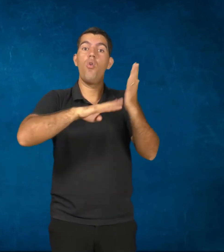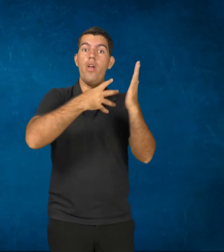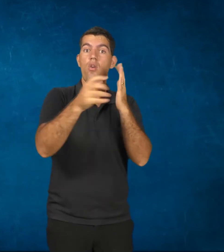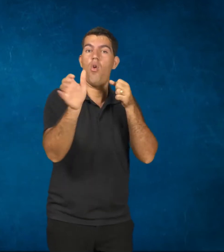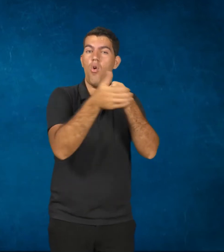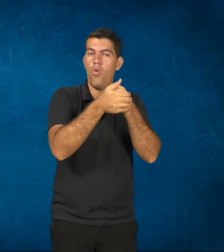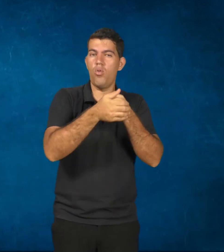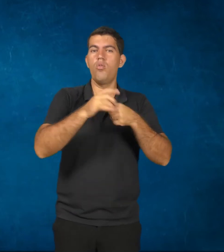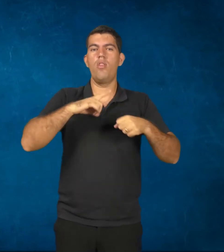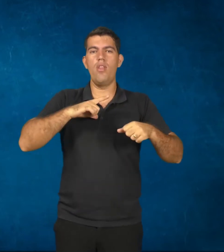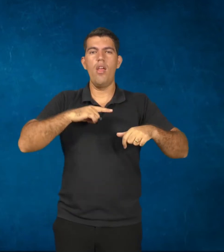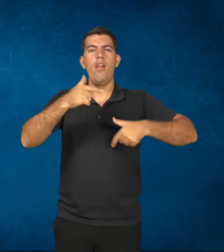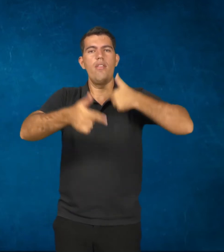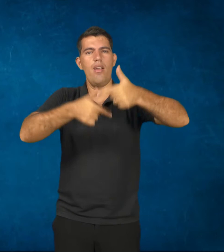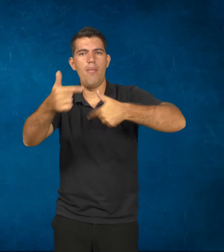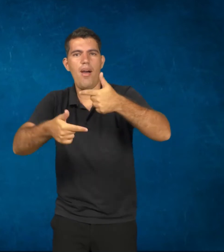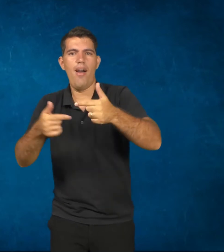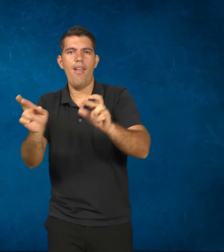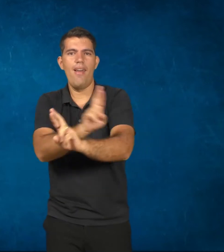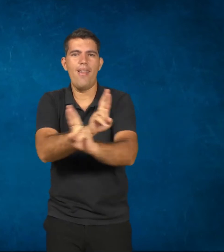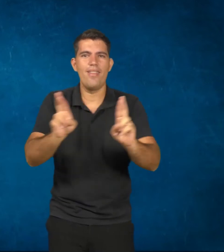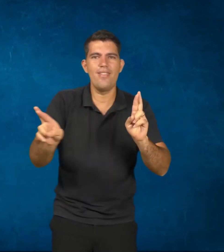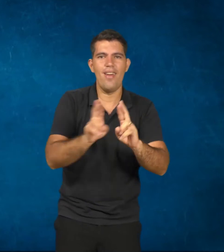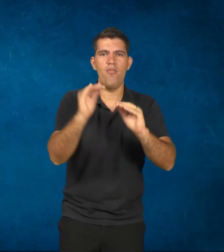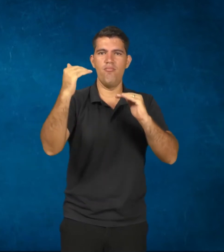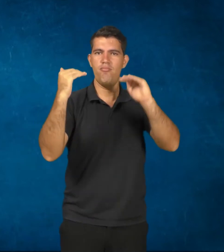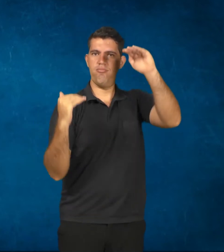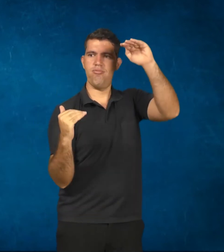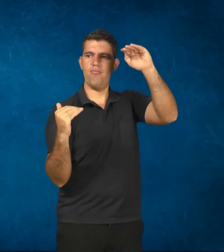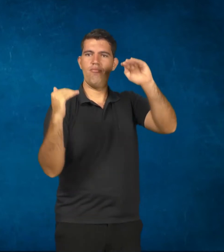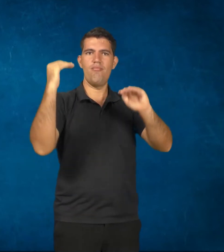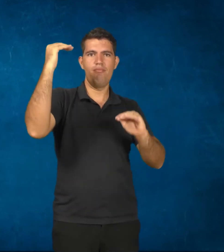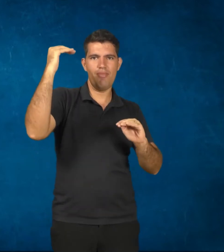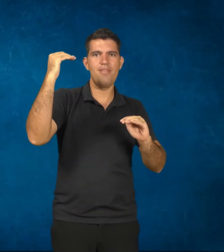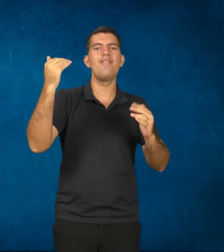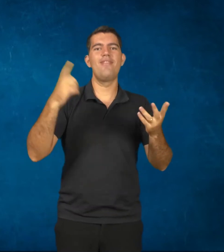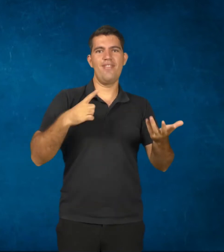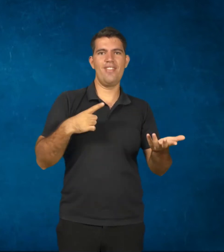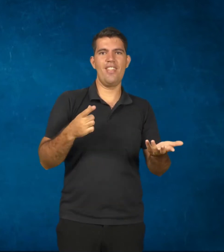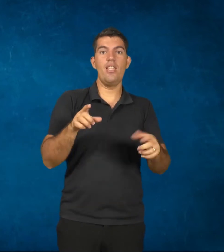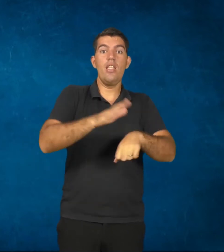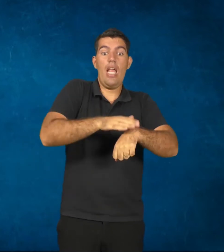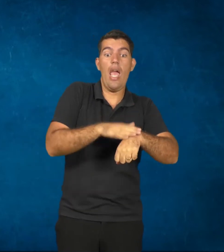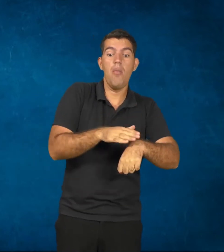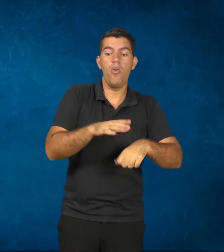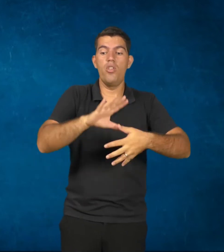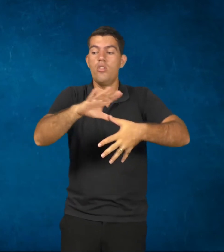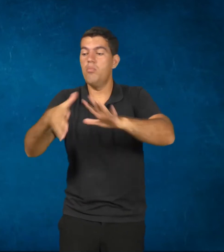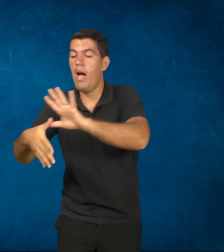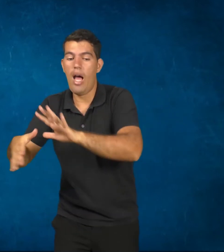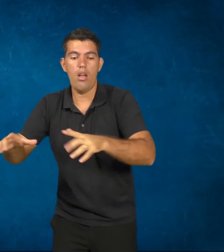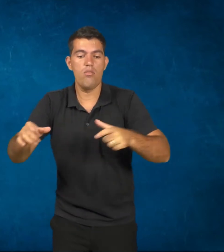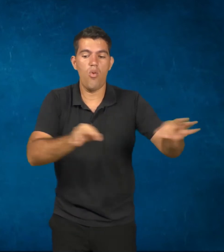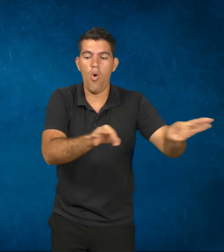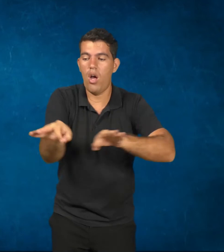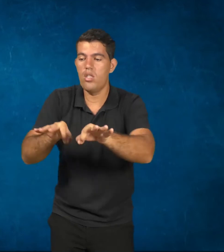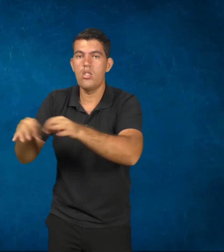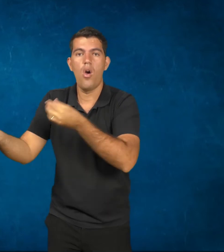e práticas, relações hierárquicas, modos de organizar o espaço e o tempo na escola, modos de distribuir